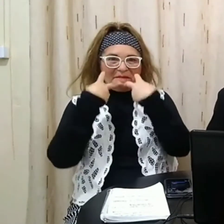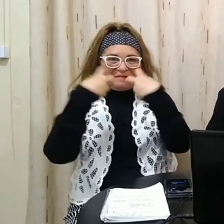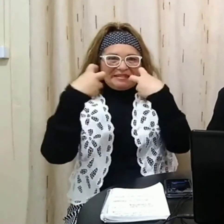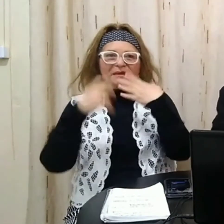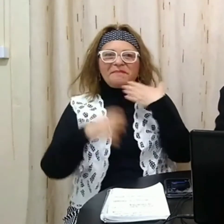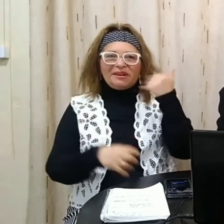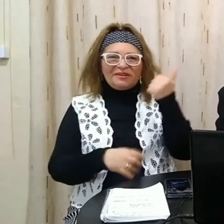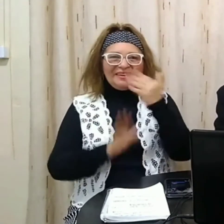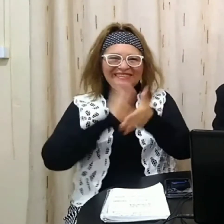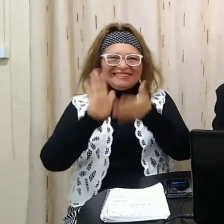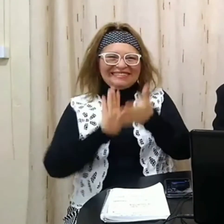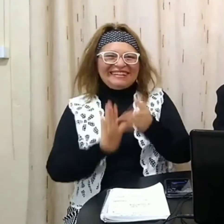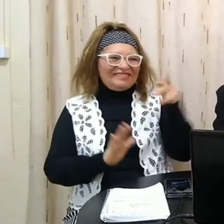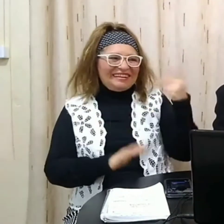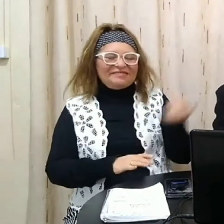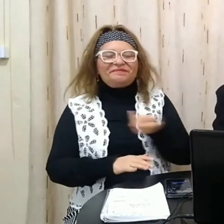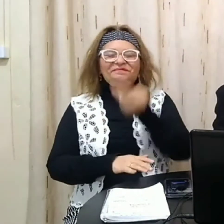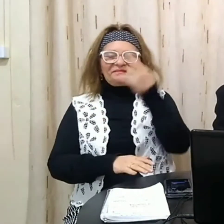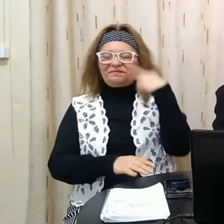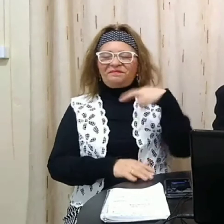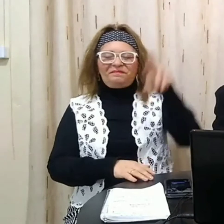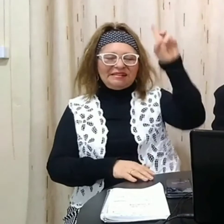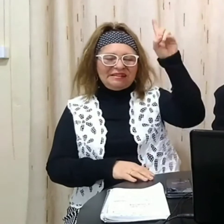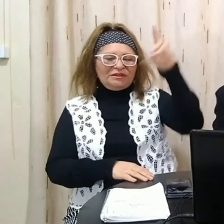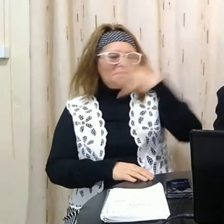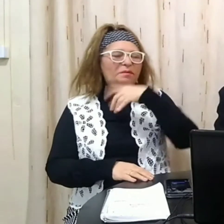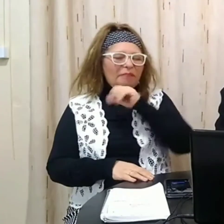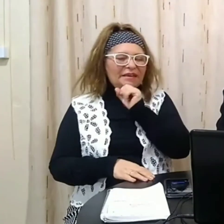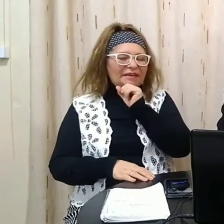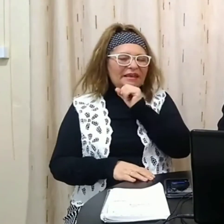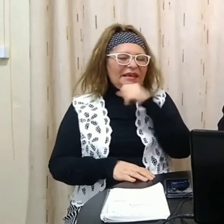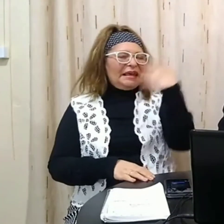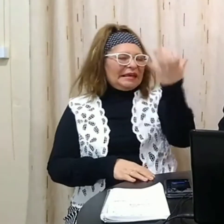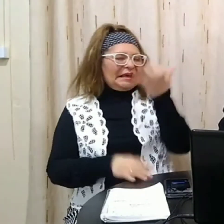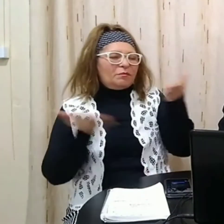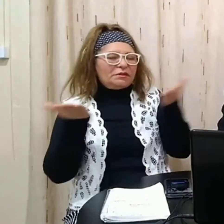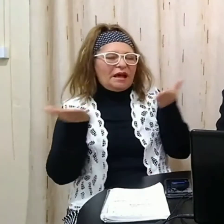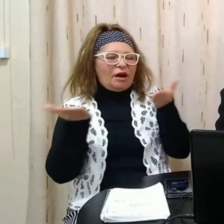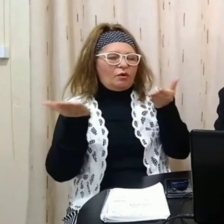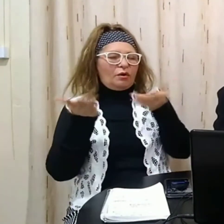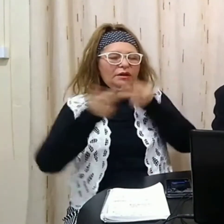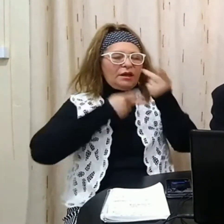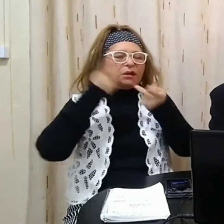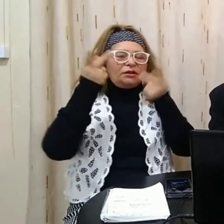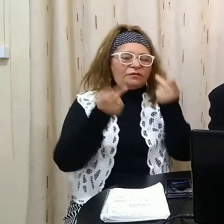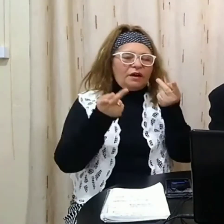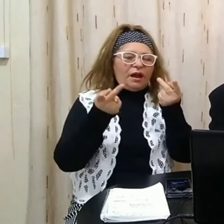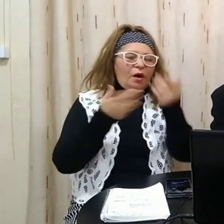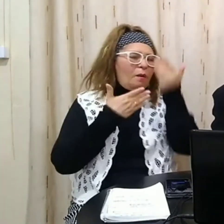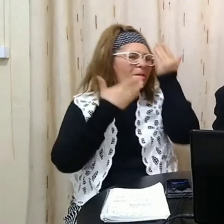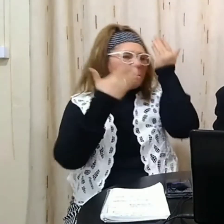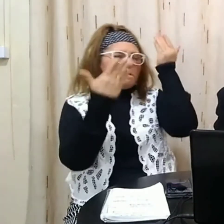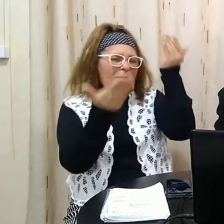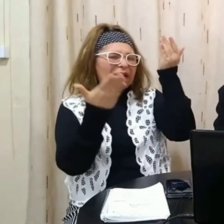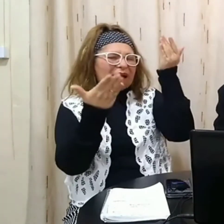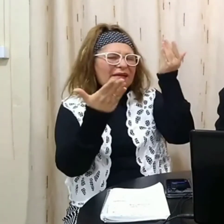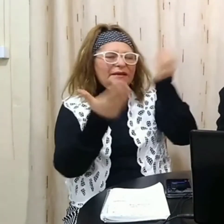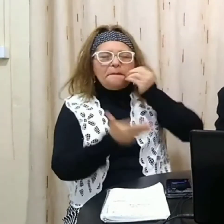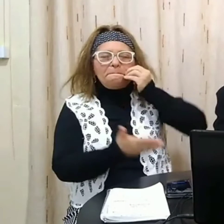Vamos orar. Nosso amado Deus, nosso Pai querido, nós queremos neste momento te dizer muito obrigado